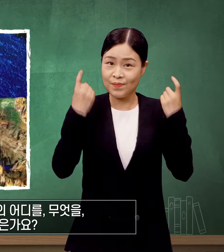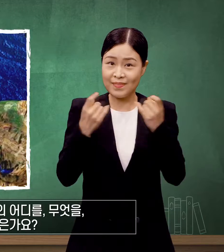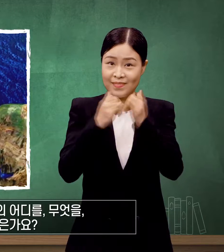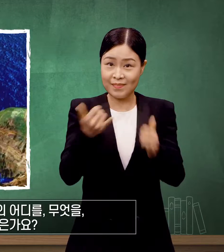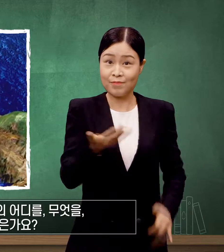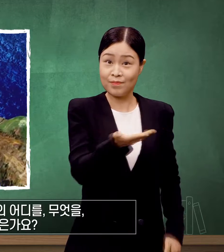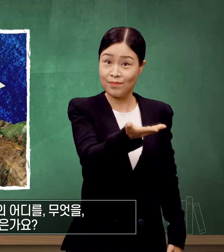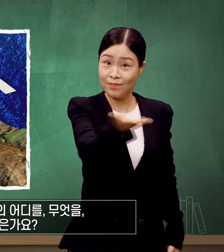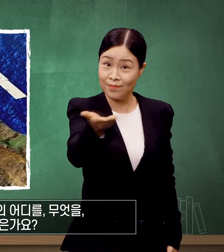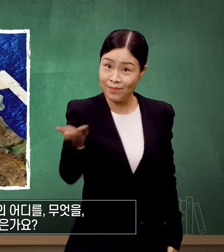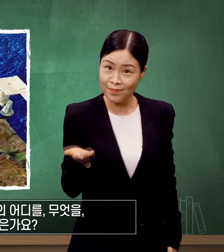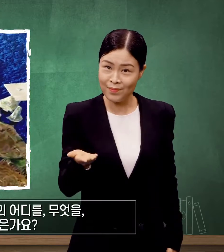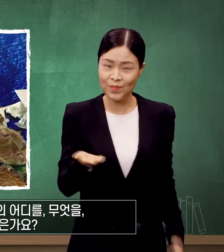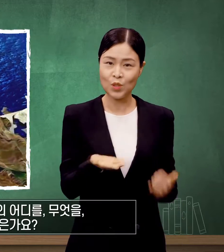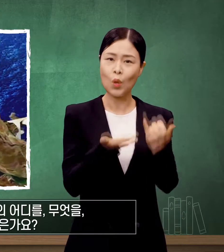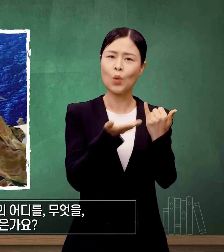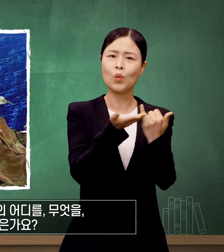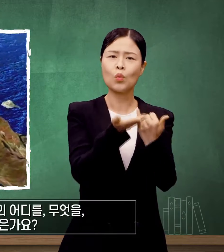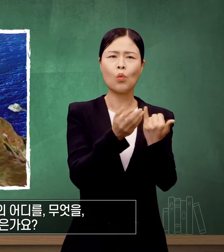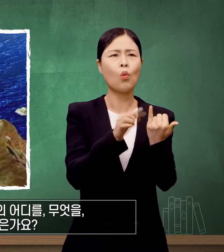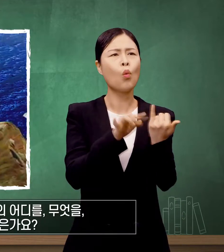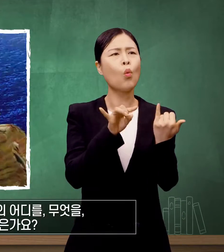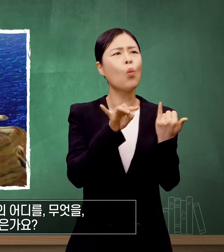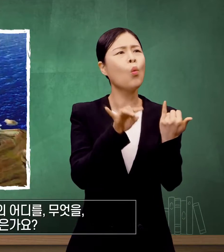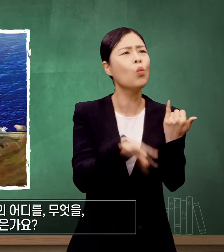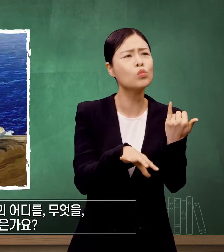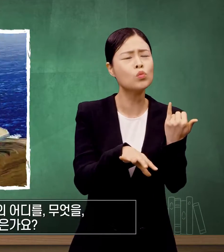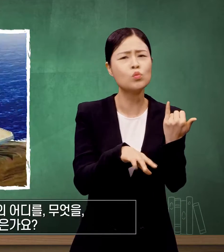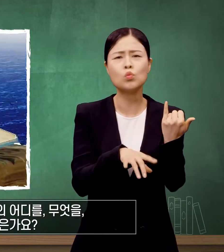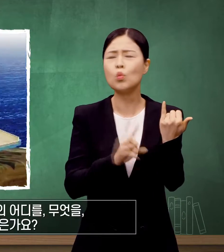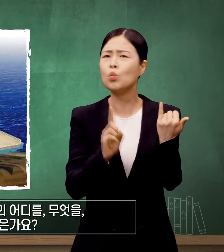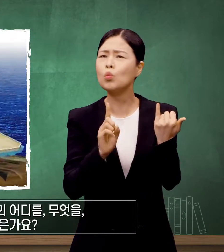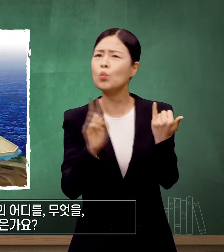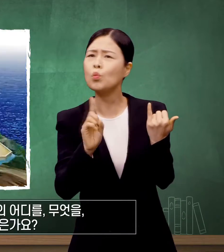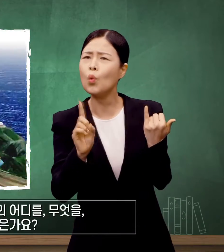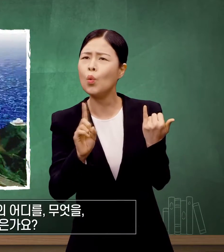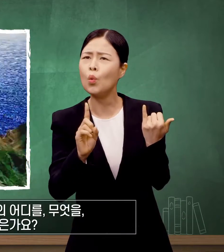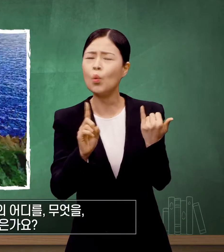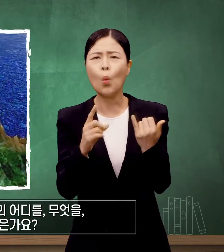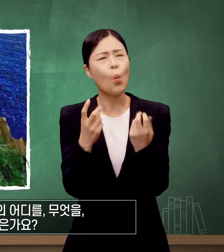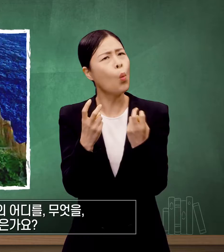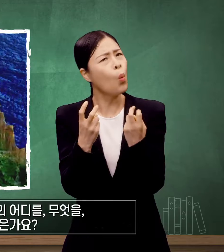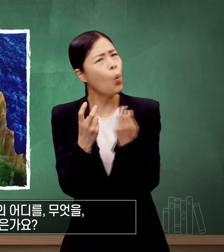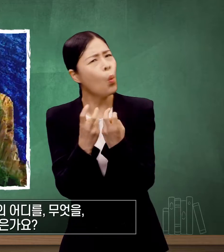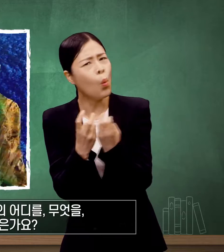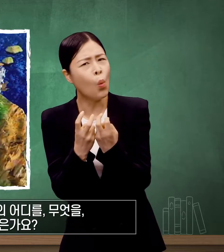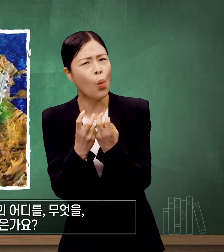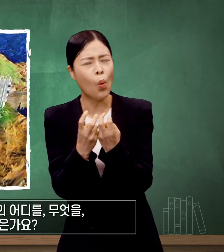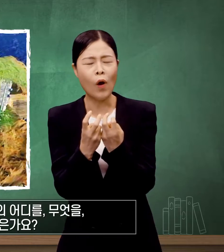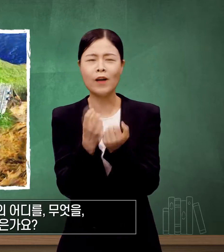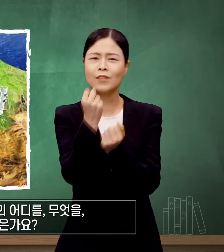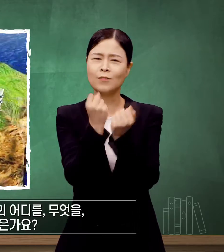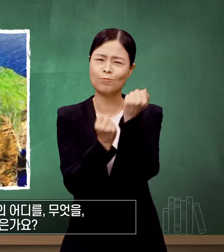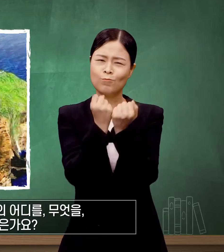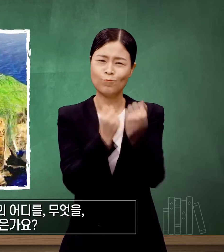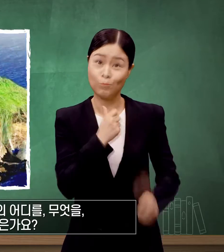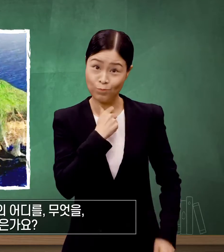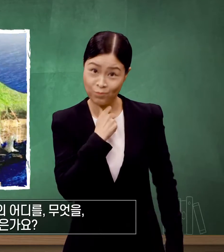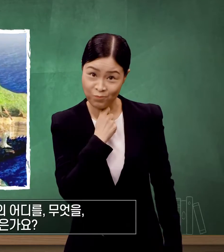관광객들에게 독도의 어디를, 무엇을, 어떻게 소개하고 싶은가요?